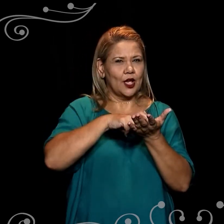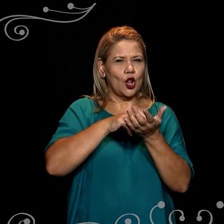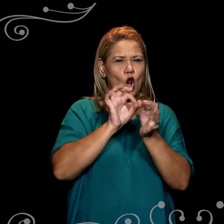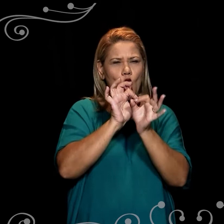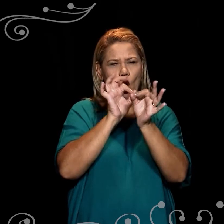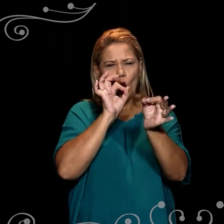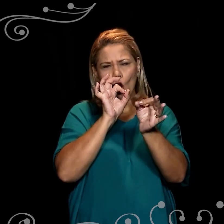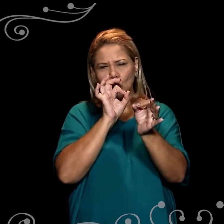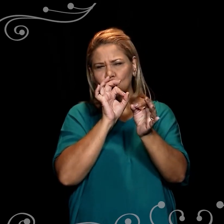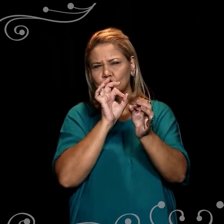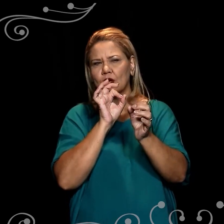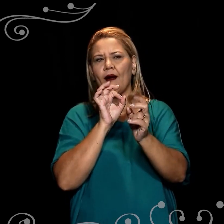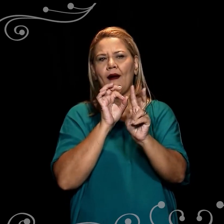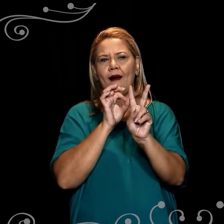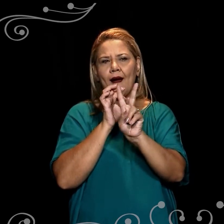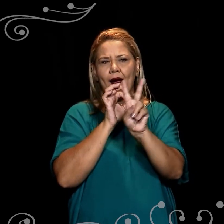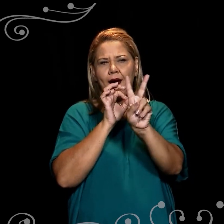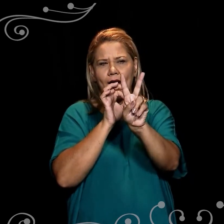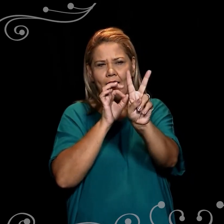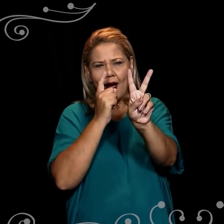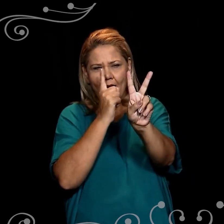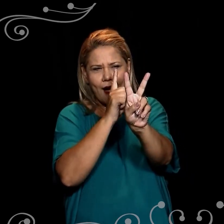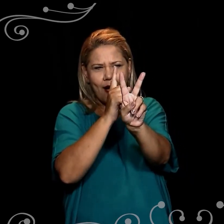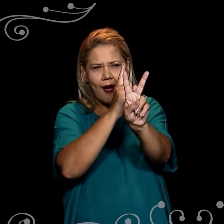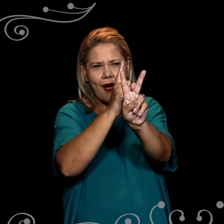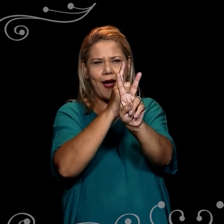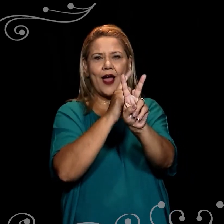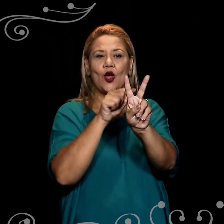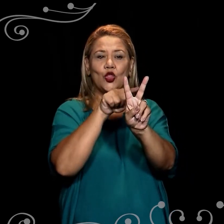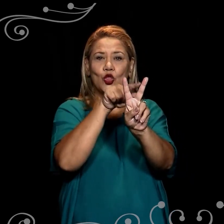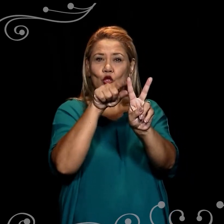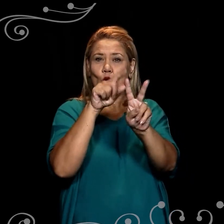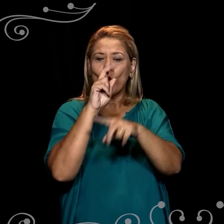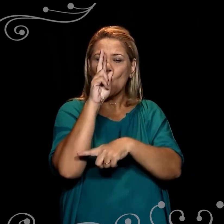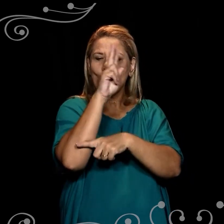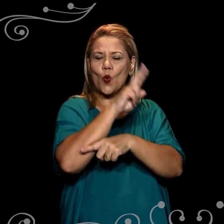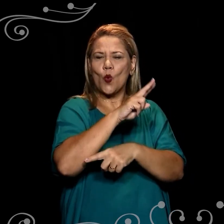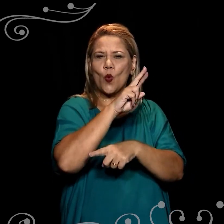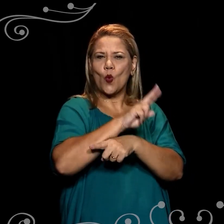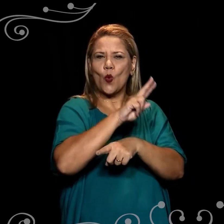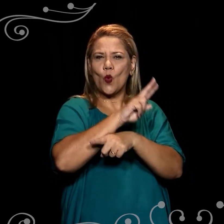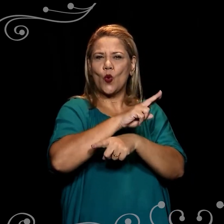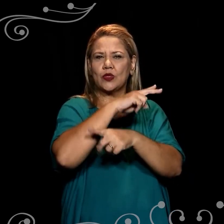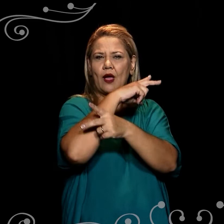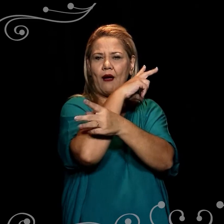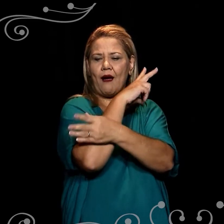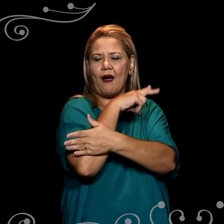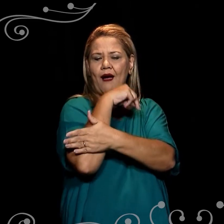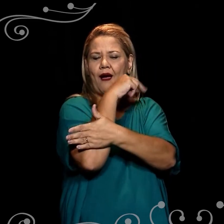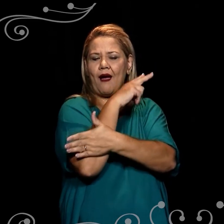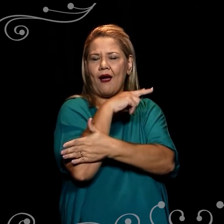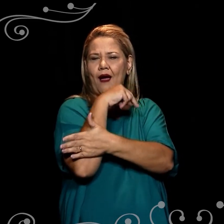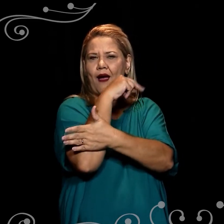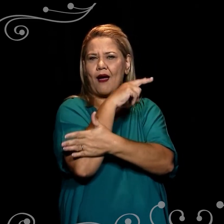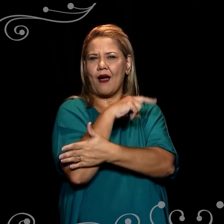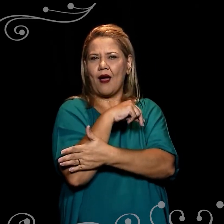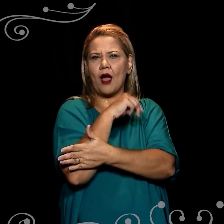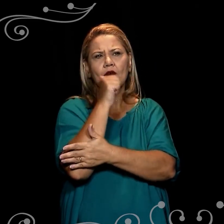rei seguiu os 2 guardadores de gansos. Viu a moça falar com o cavalo e também